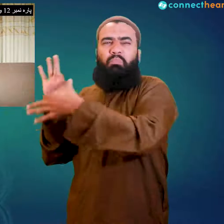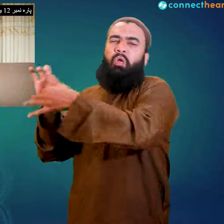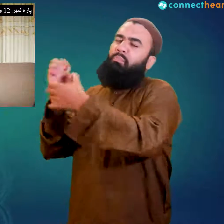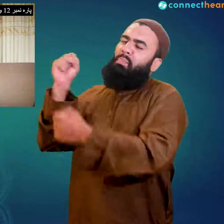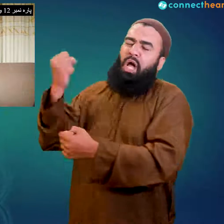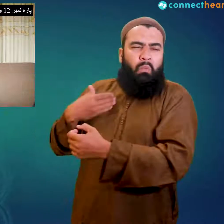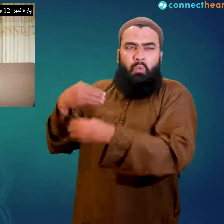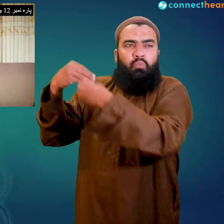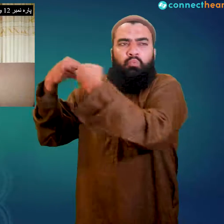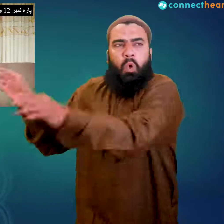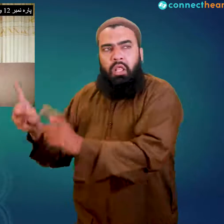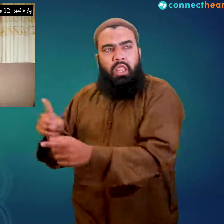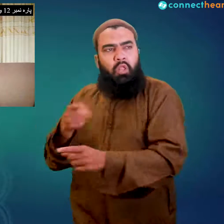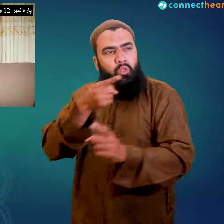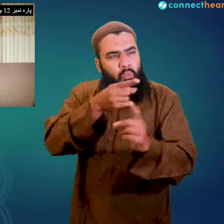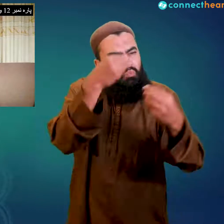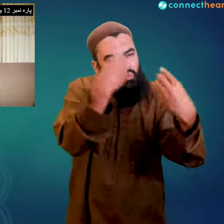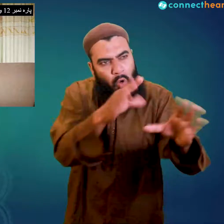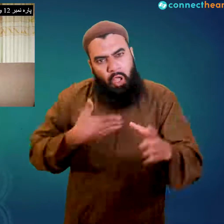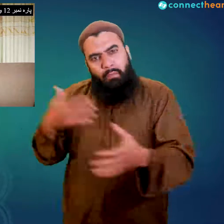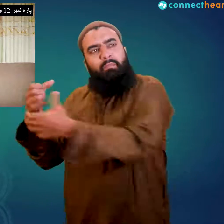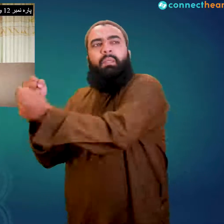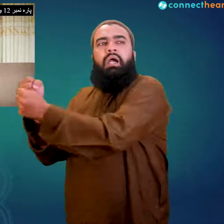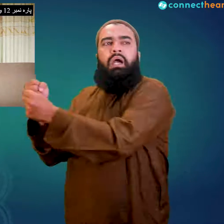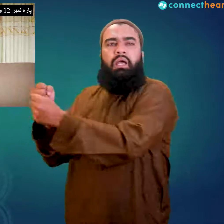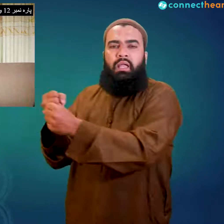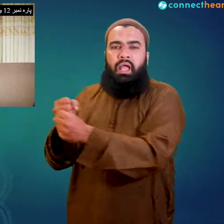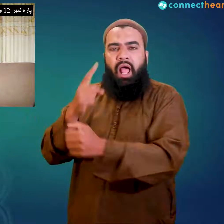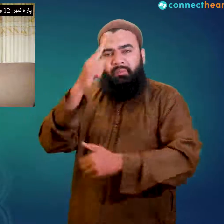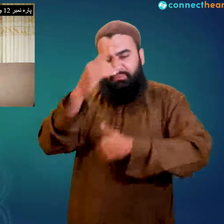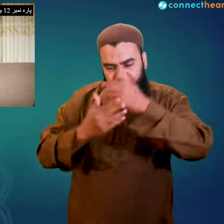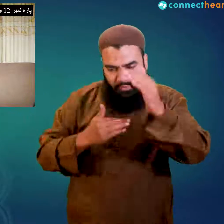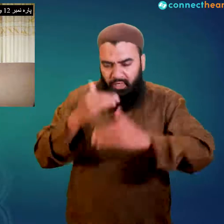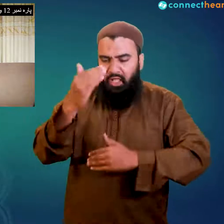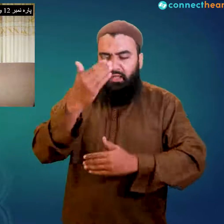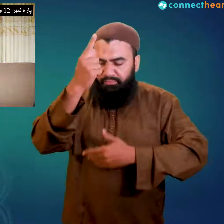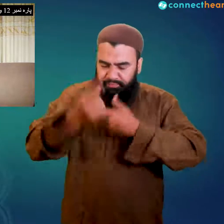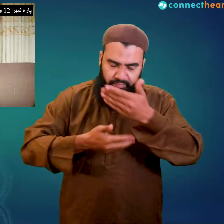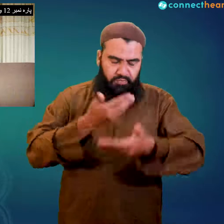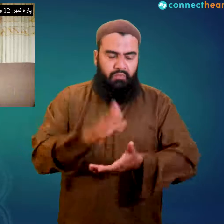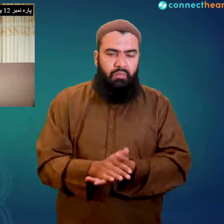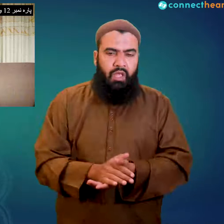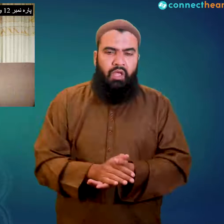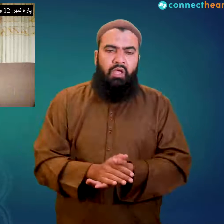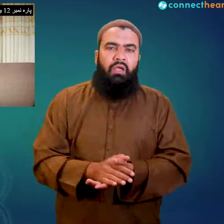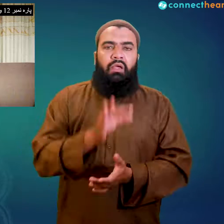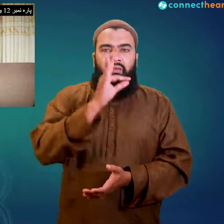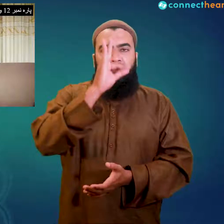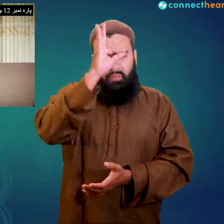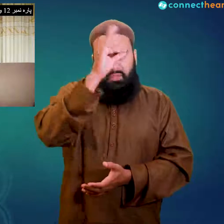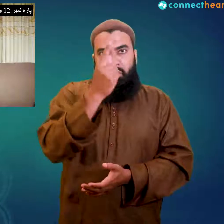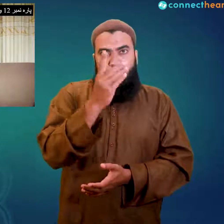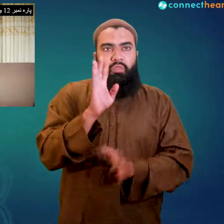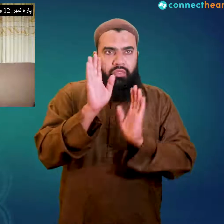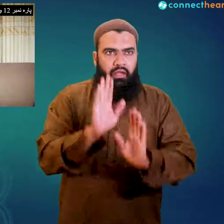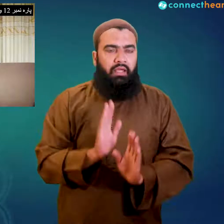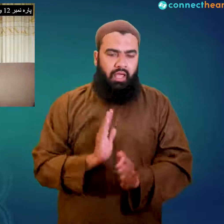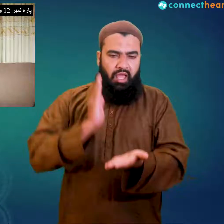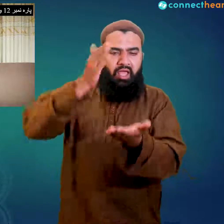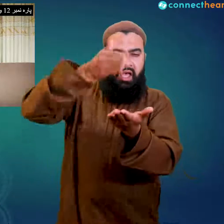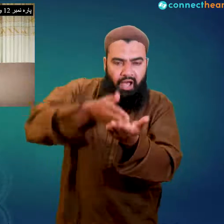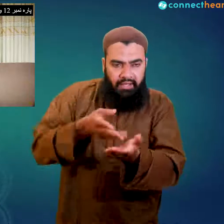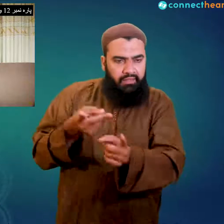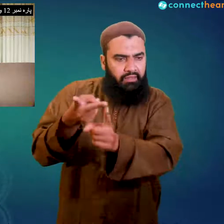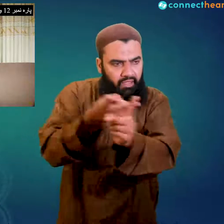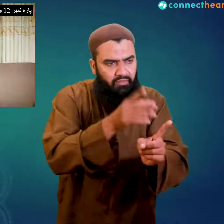سے اور مختلف مواقعوں پر ان کو تنبیہات ہوتی رہیں، ان کو ڈرایا گیا، سمجھایا گیا، لیکن وہ باز نہیں